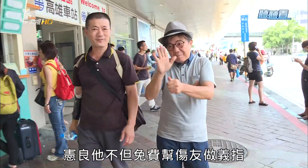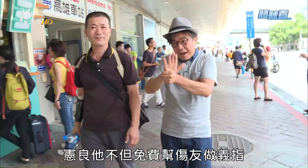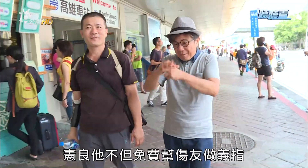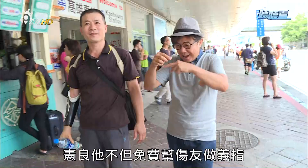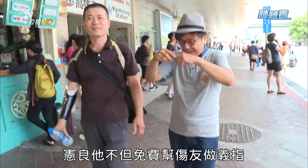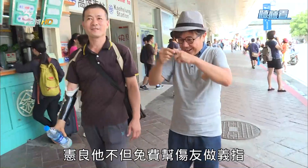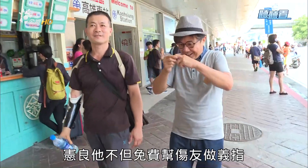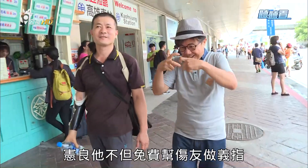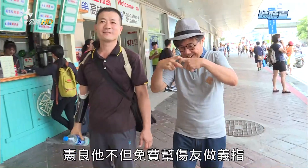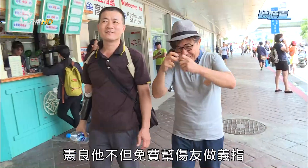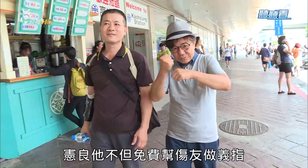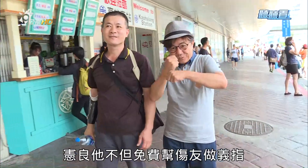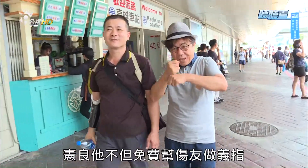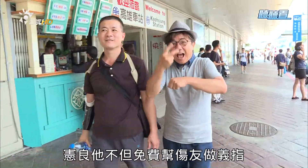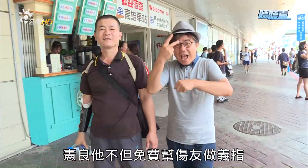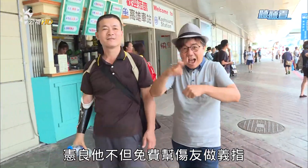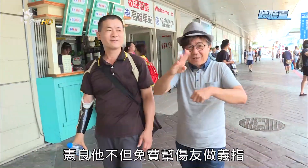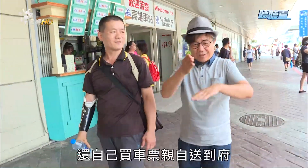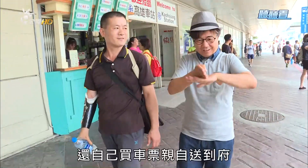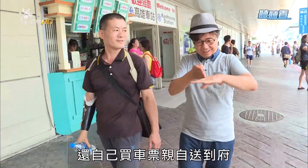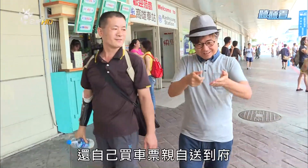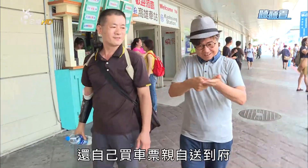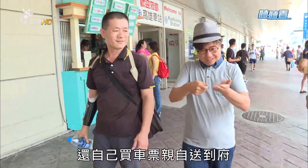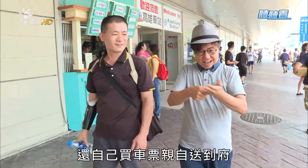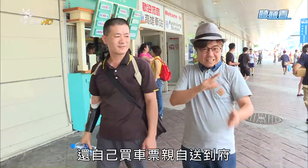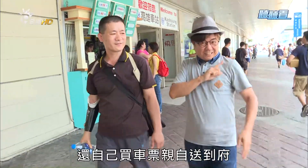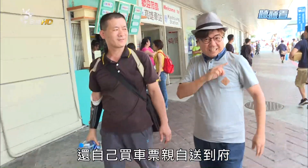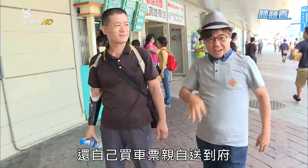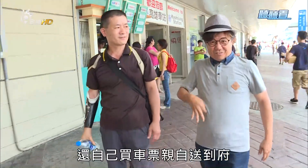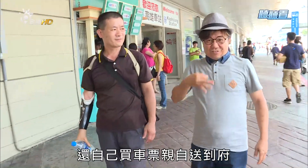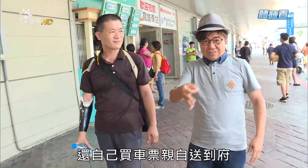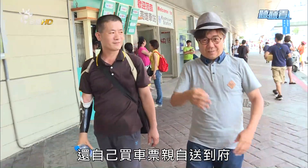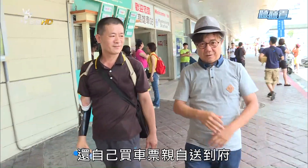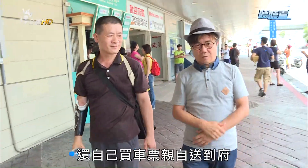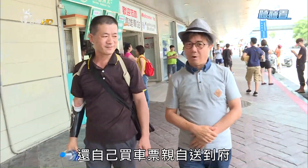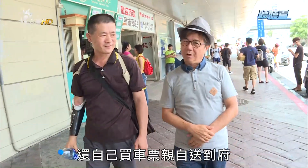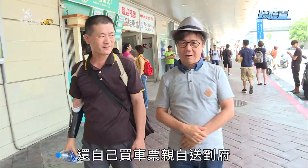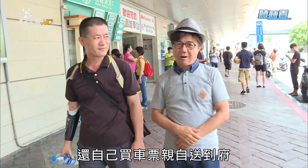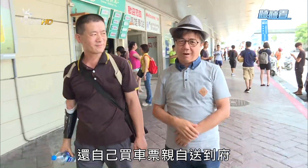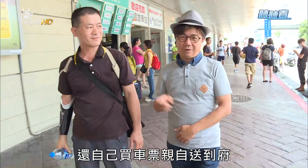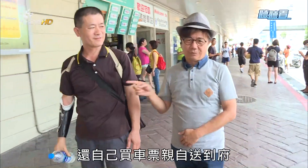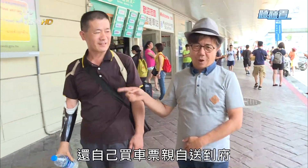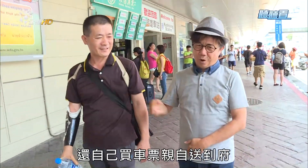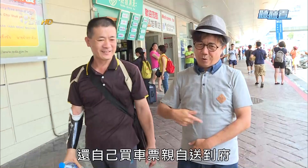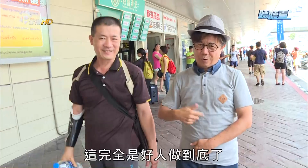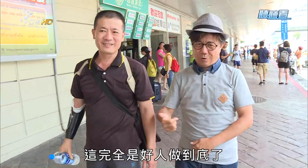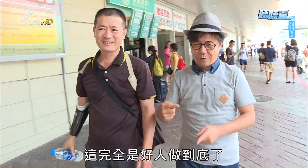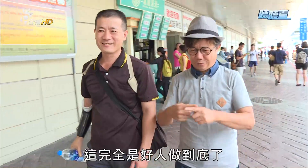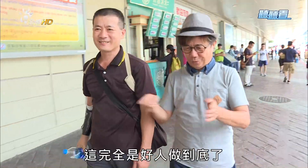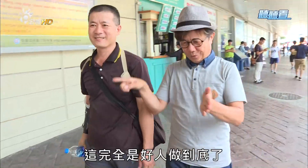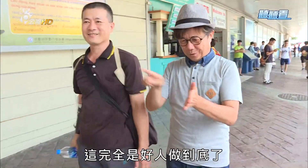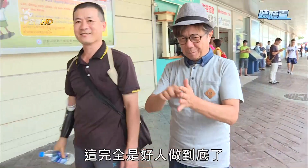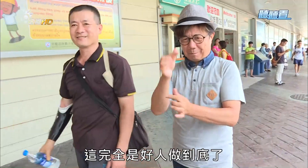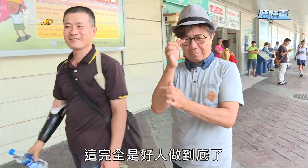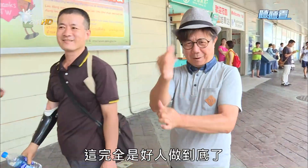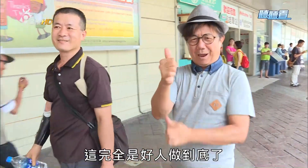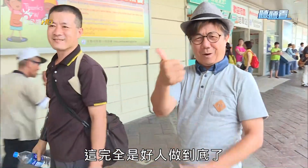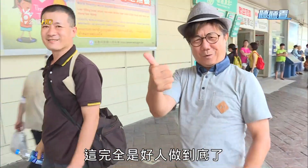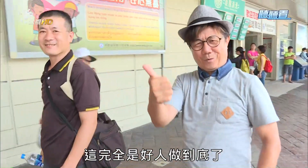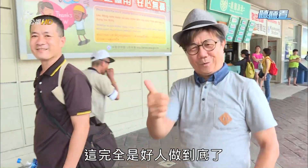帮商友做义纸，还自己买车票亲自送到府啊。哎呀，这完全是好人做到底了，